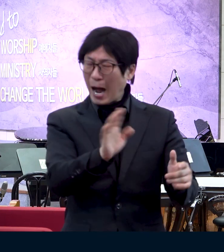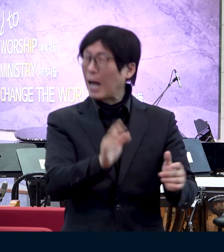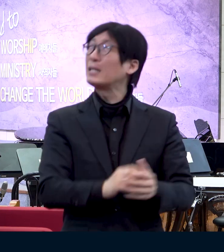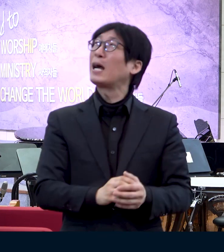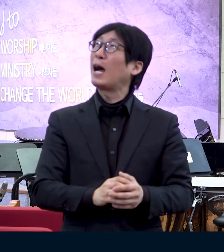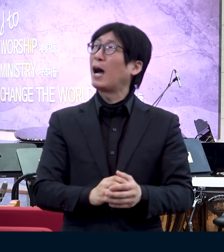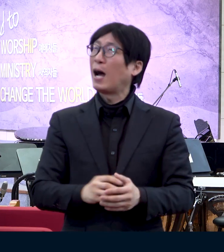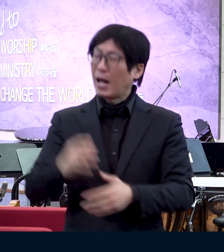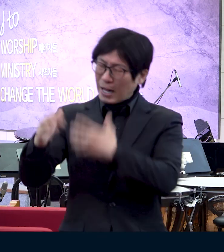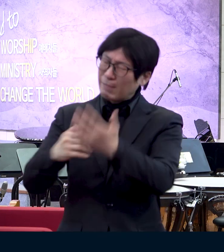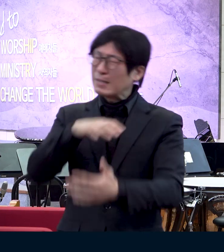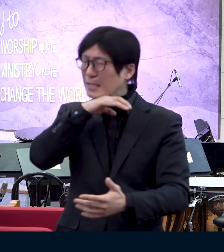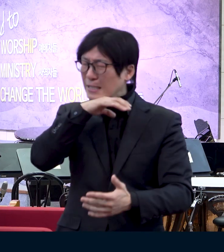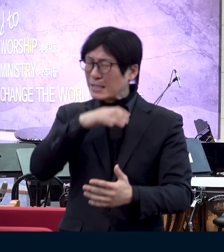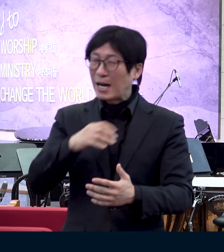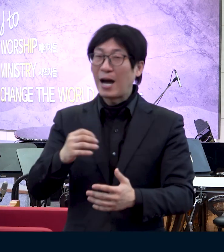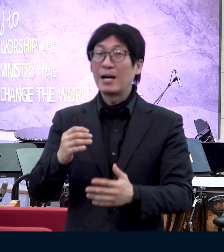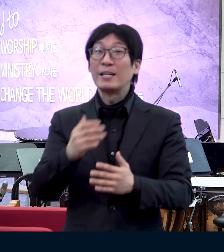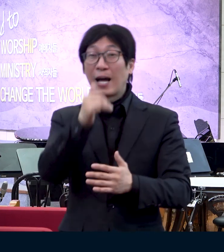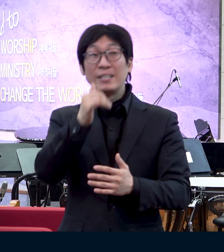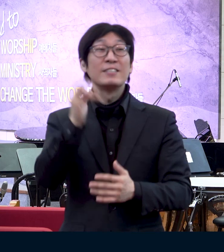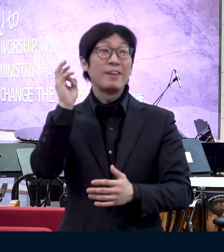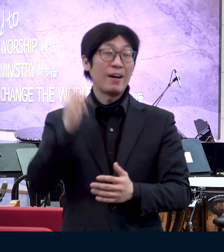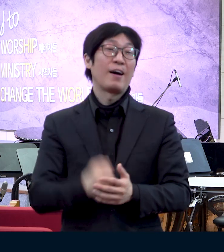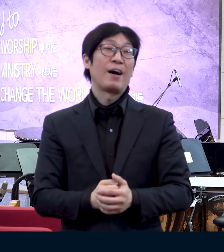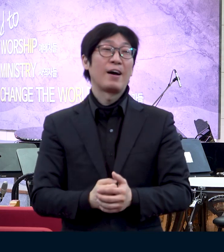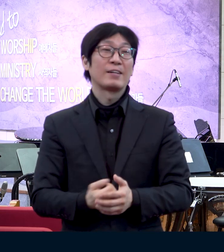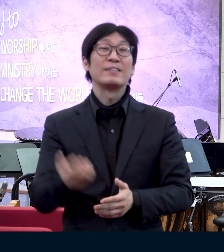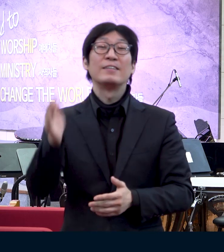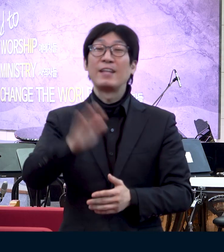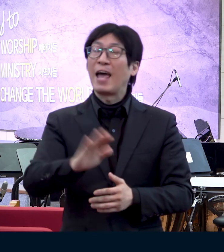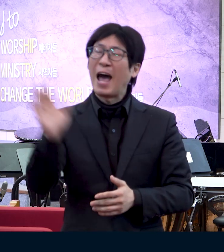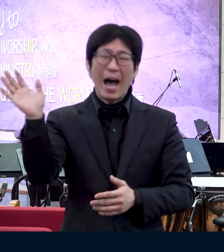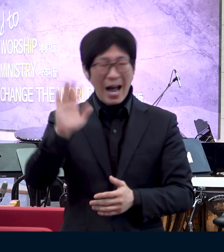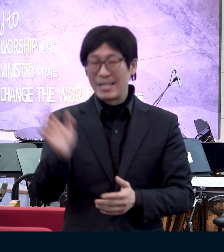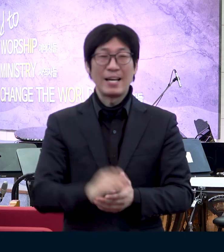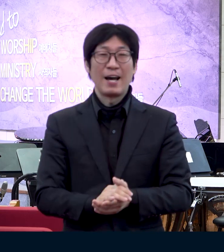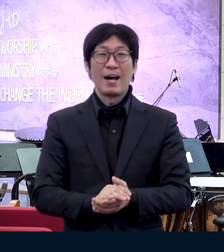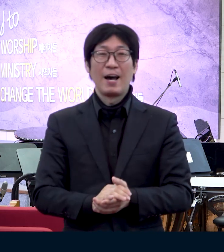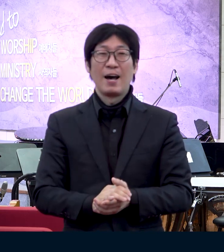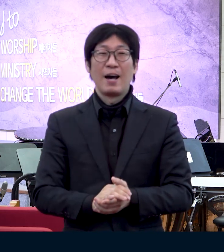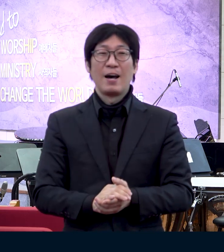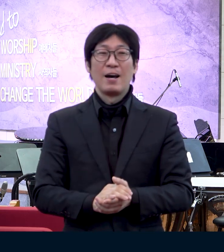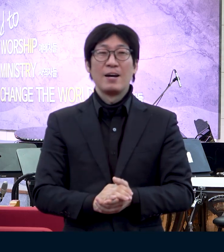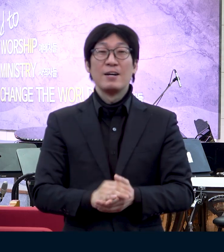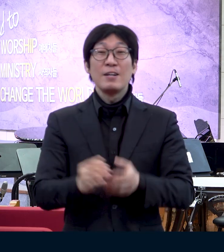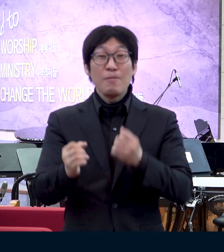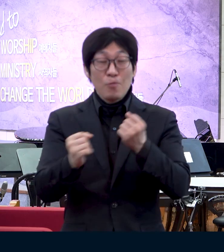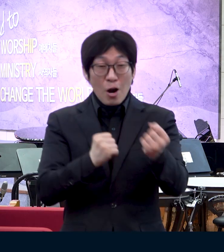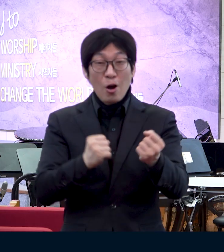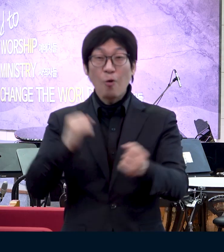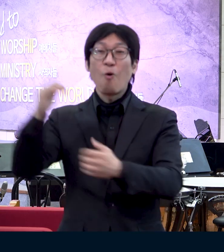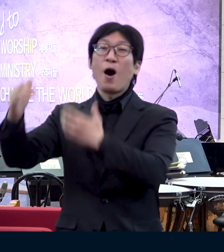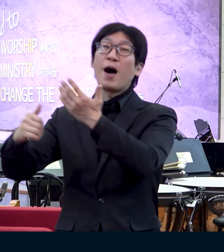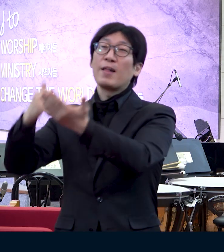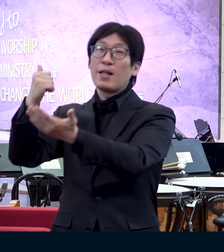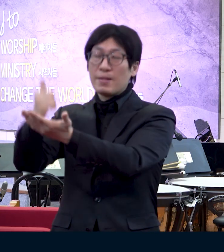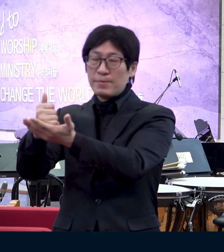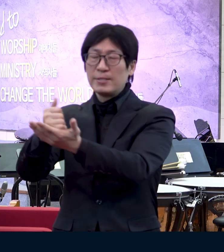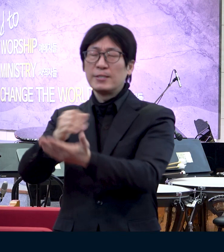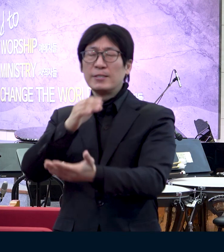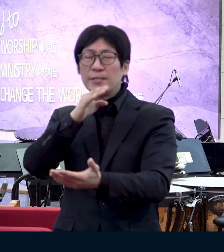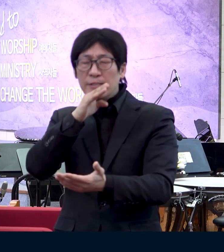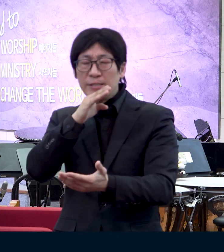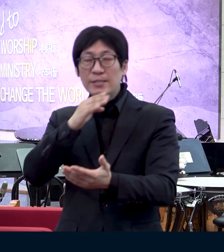기도 해봤던 사람이 있을 수 있다 그 말이에요. 그런데 여러분, 아니에요. 아무리 그래도요, 가족은 우리 하나님이